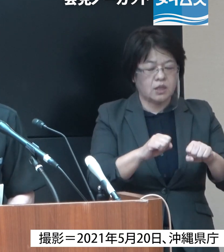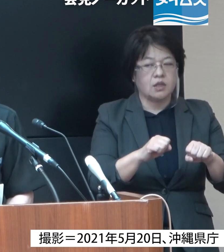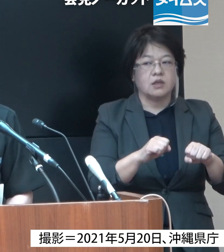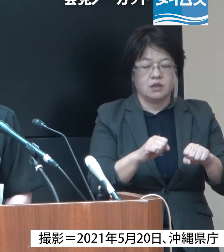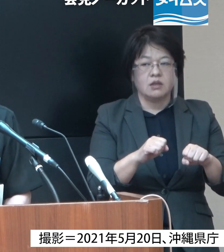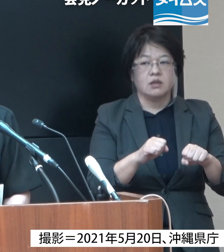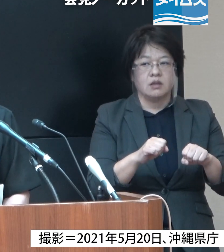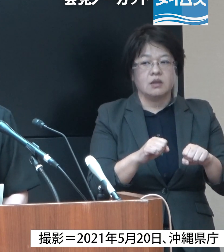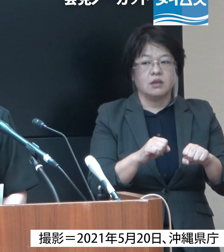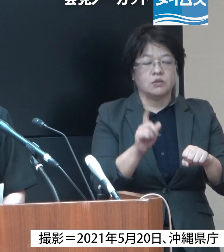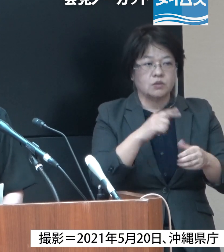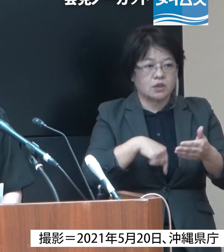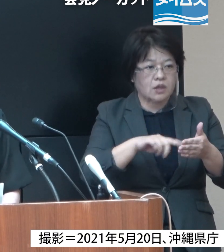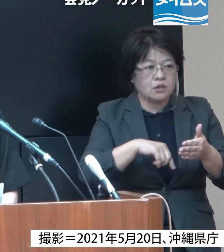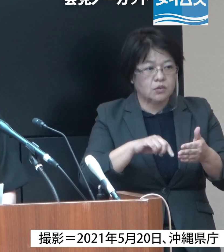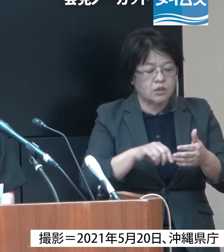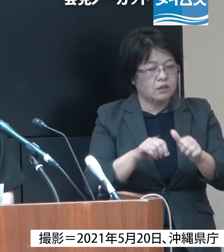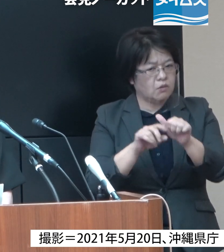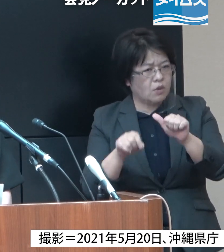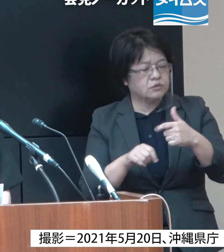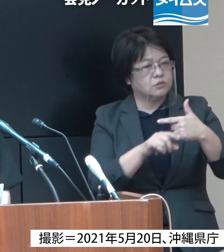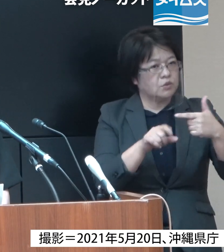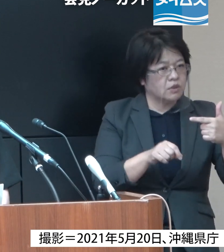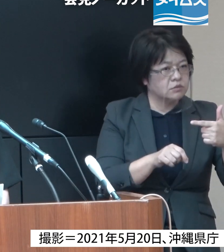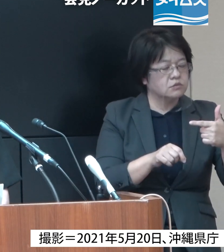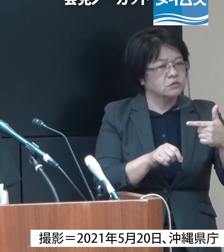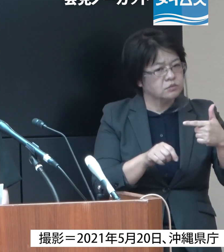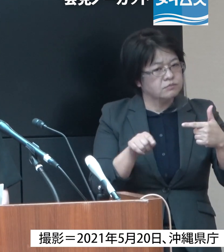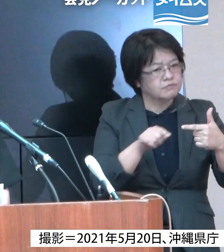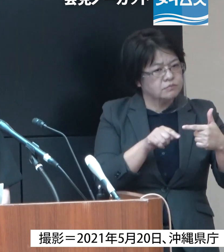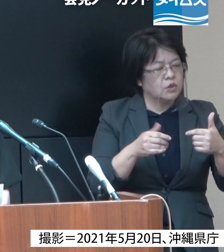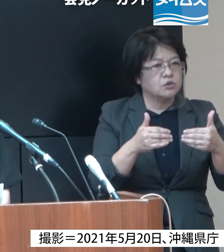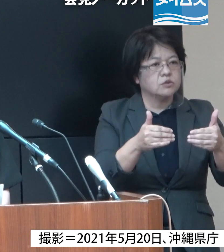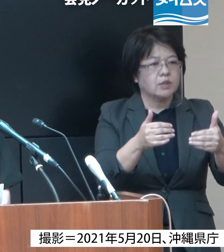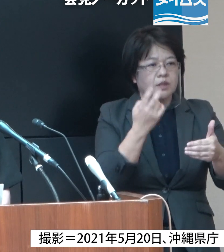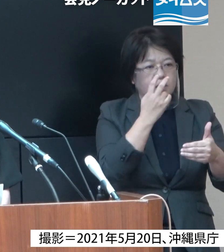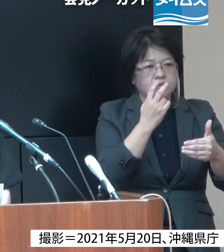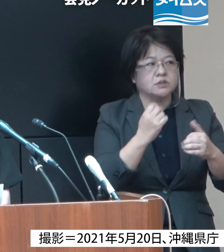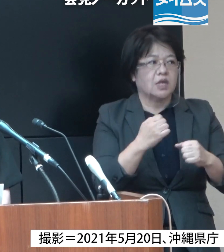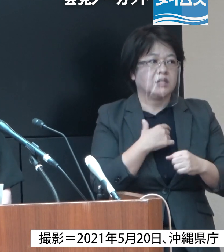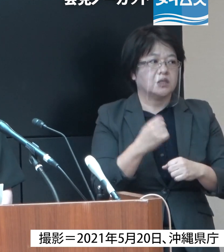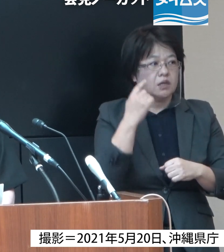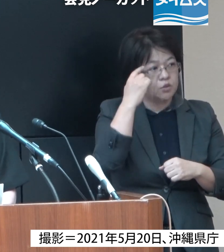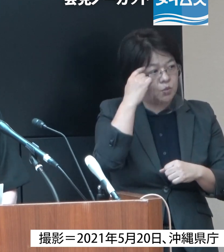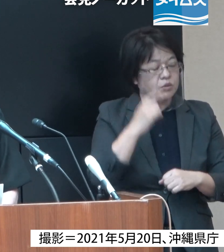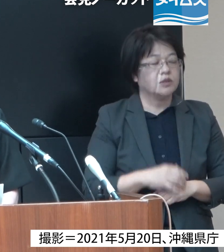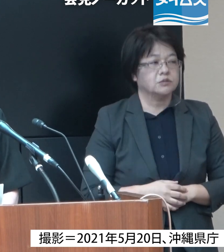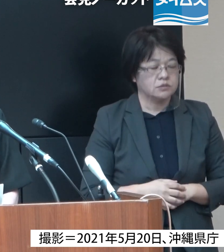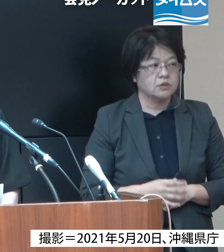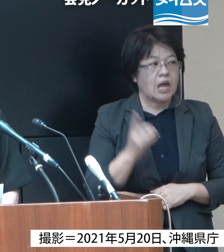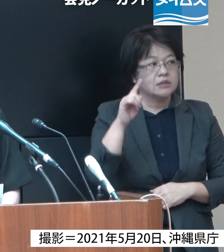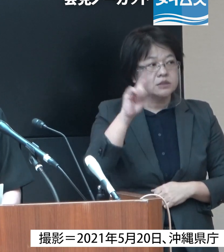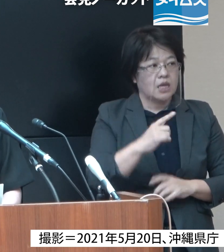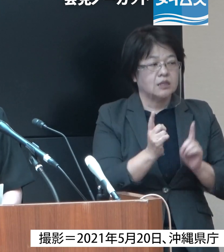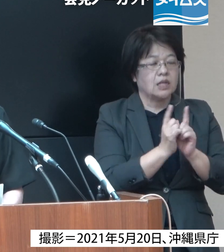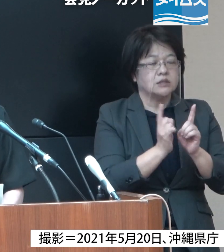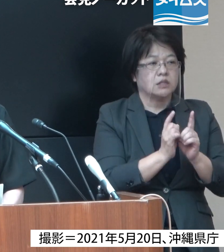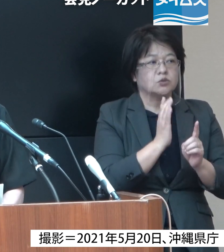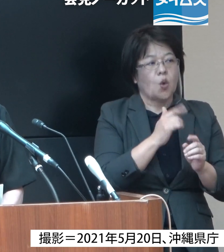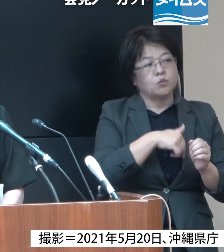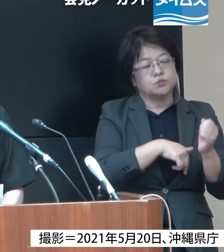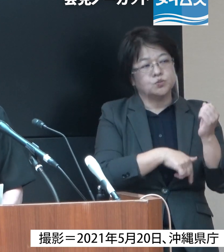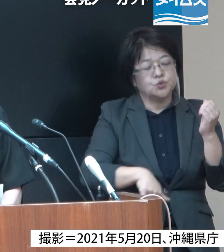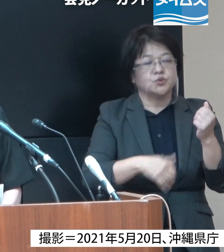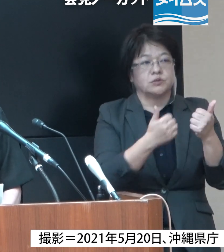容で5月、6月というふうに進めていくかということを確認していきたいと思いますので、明日また対策本部会議等で